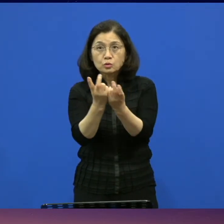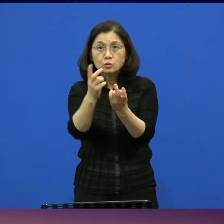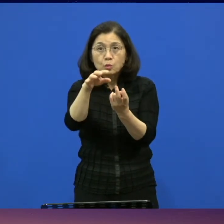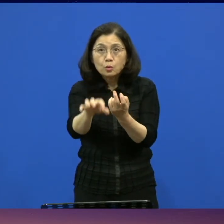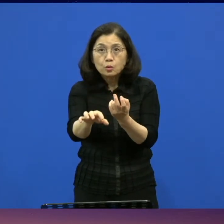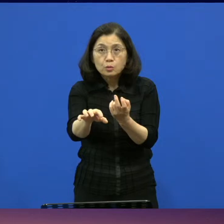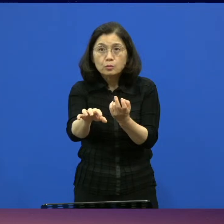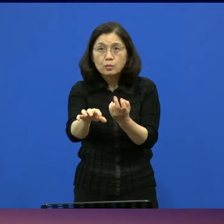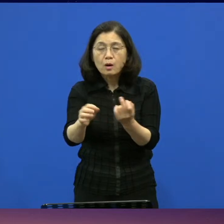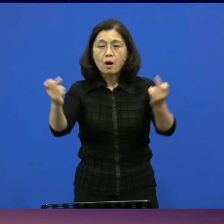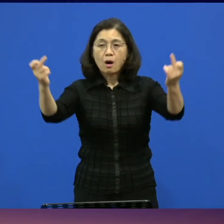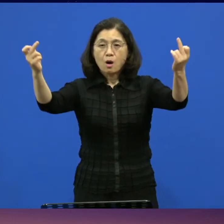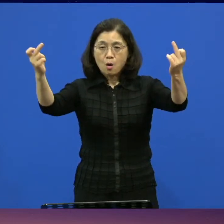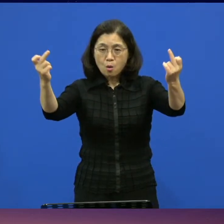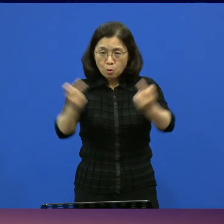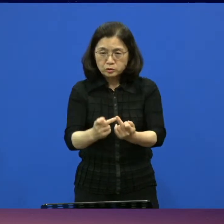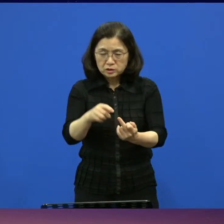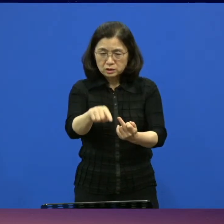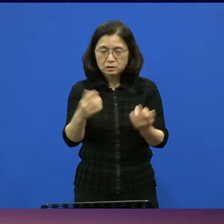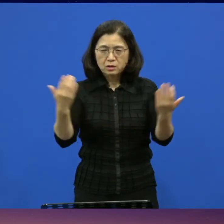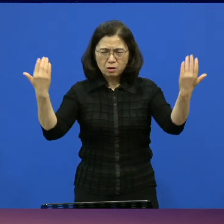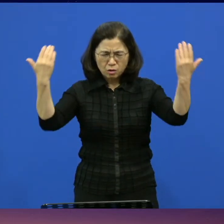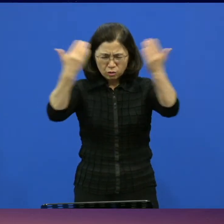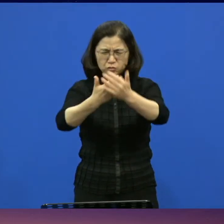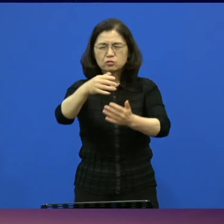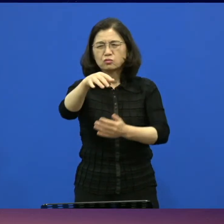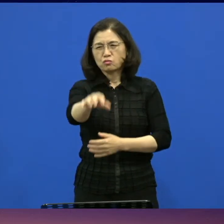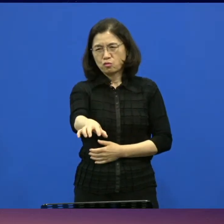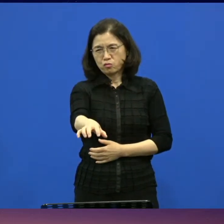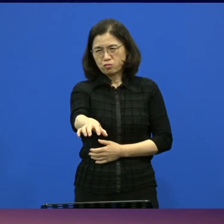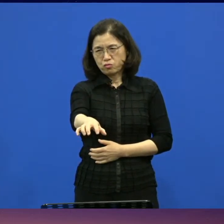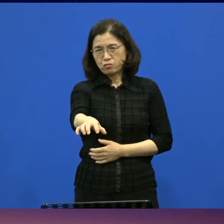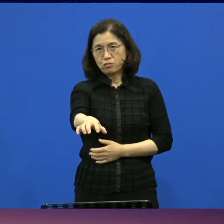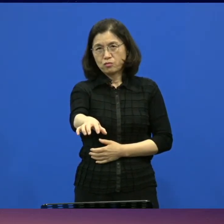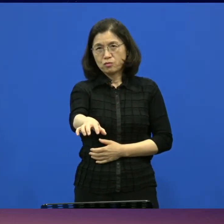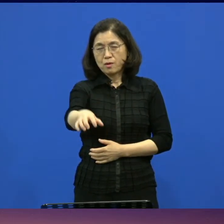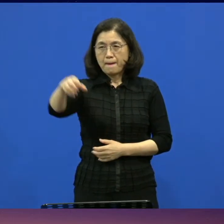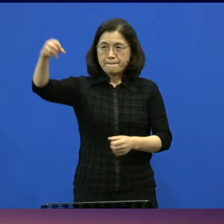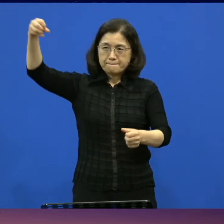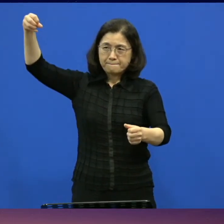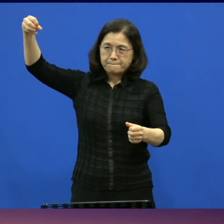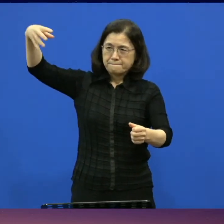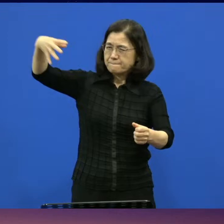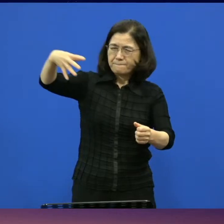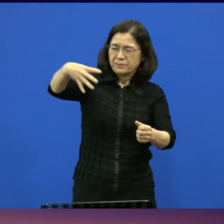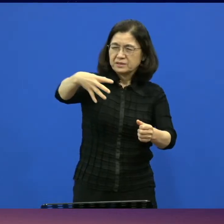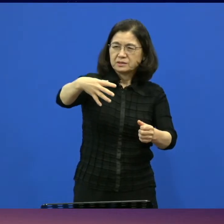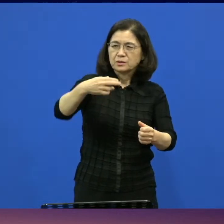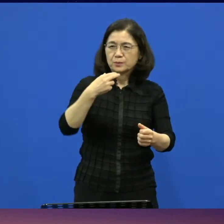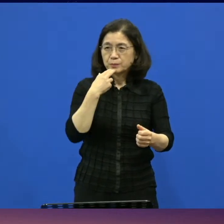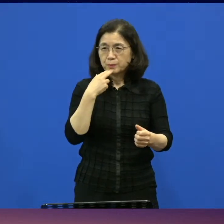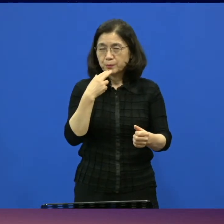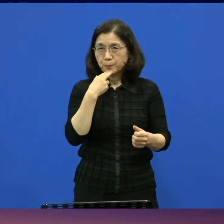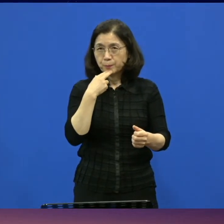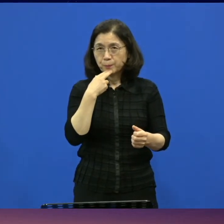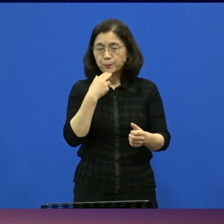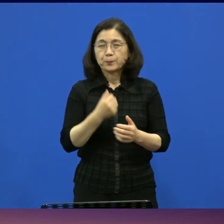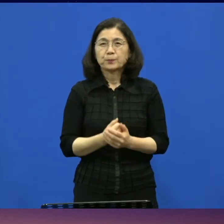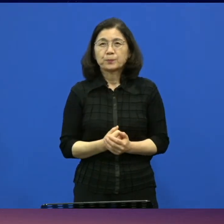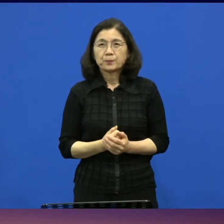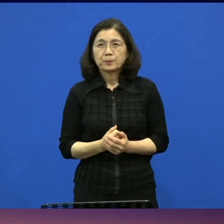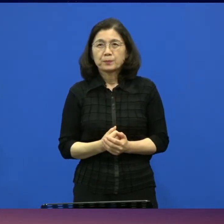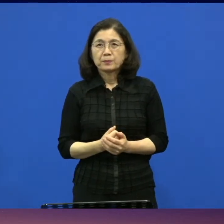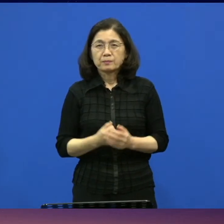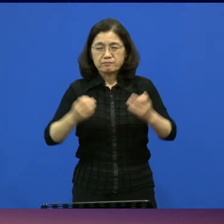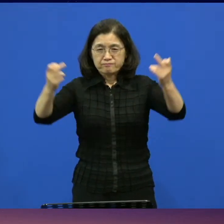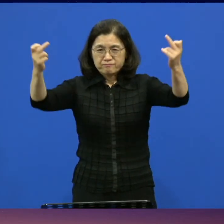골짜기는 어두운 곳이에요. 골짜기는 어때요? 빛이 들어가지 않는 거잖아요. 그러니까